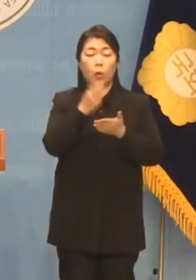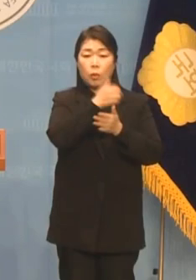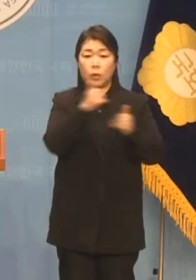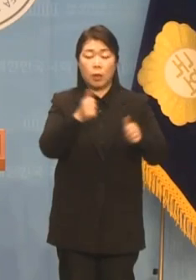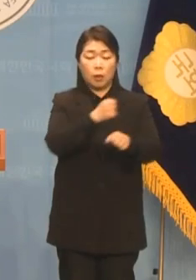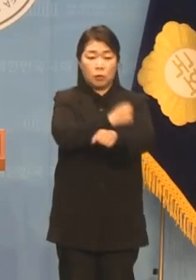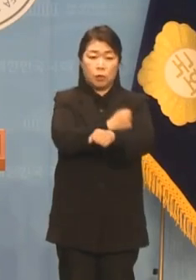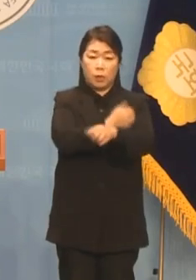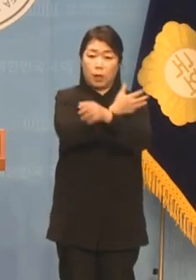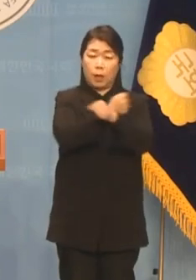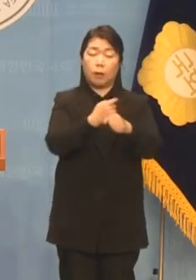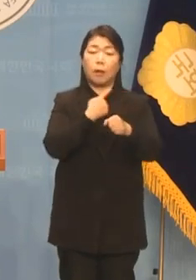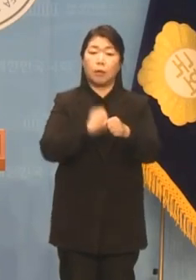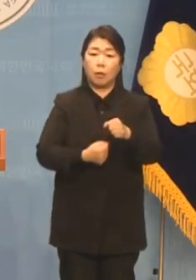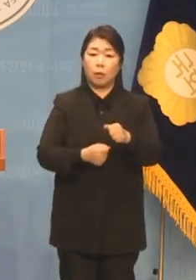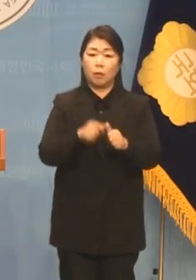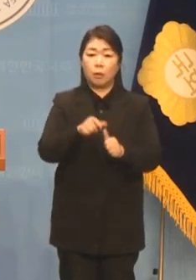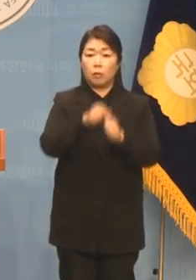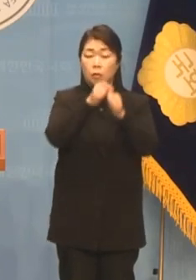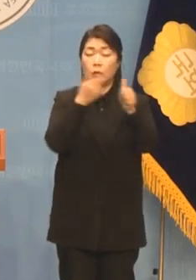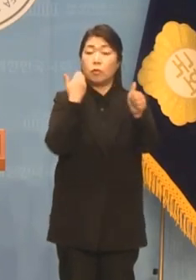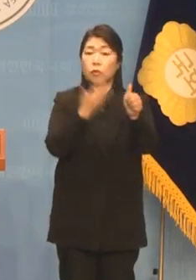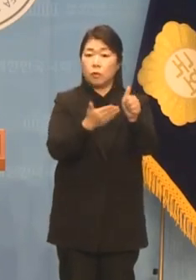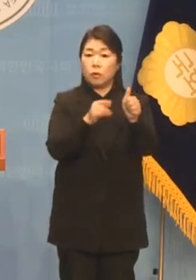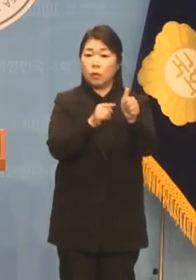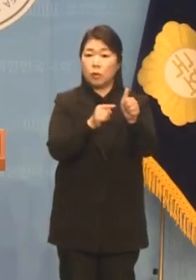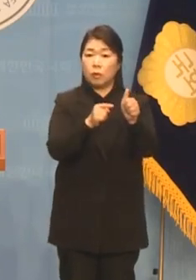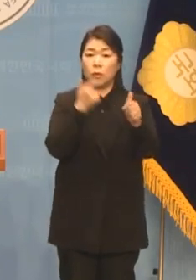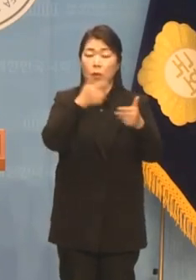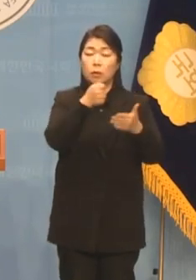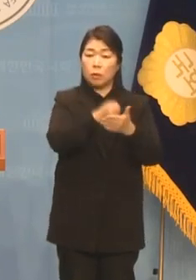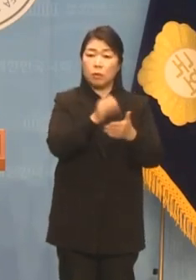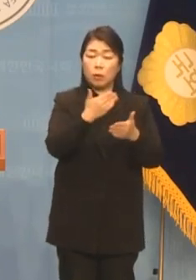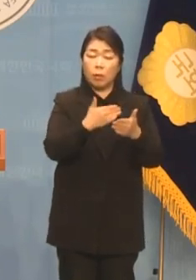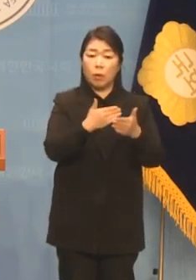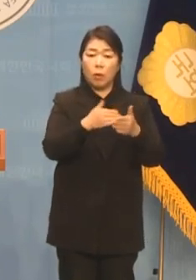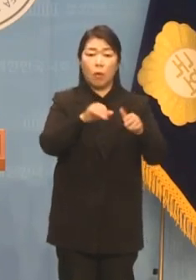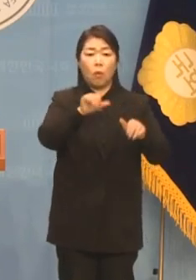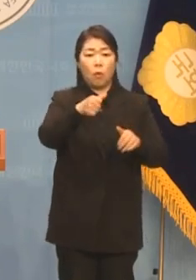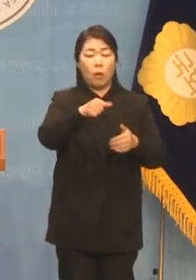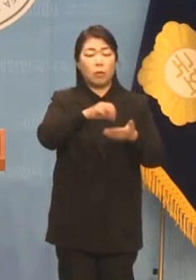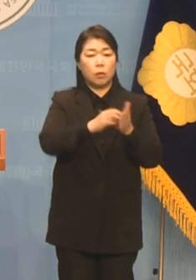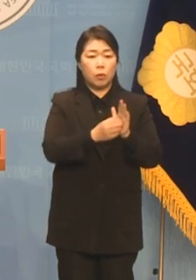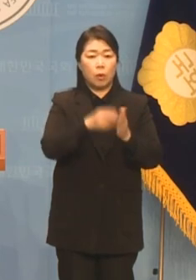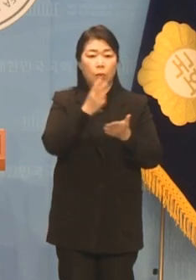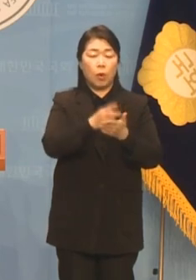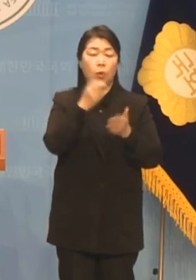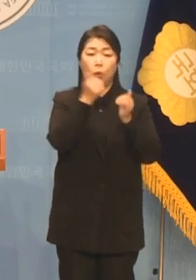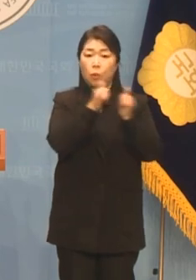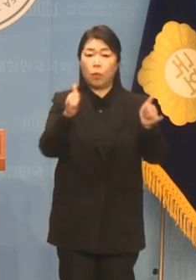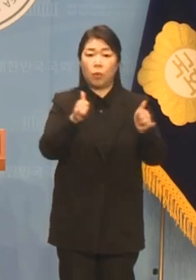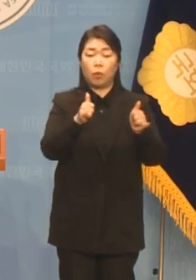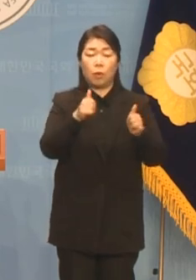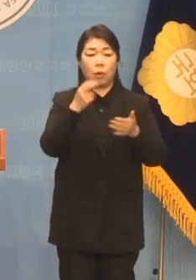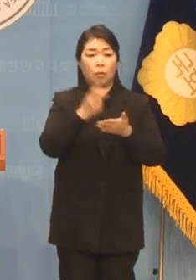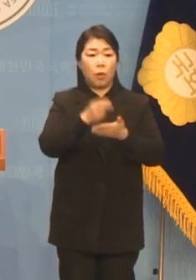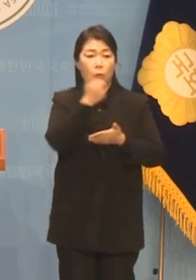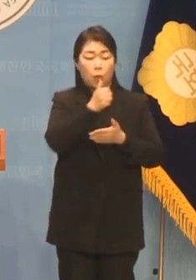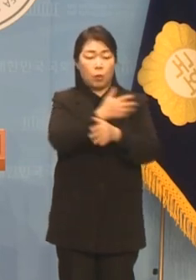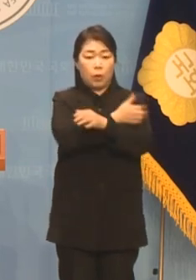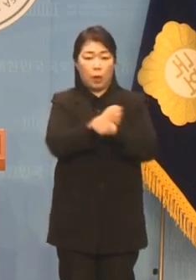한 공천이 어 확정되자 500여건 수입 내역을 공개한 어 늦장